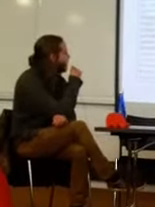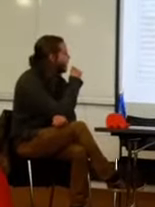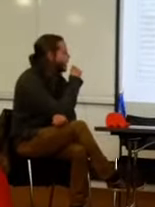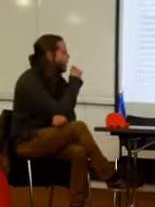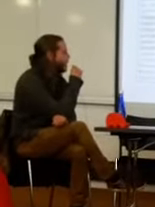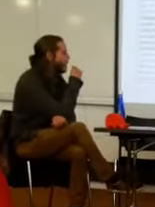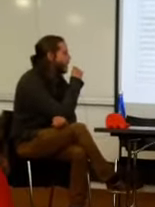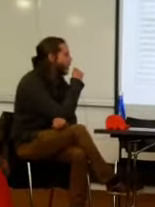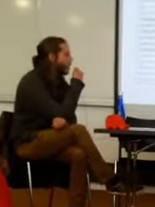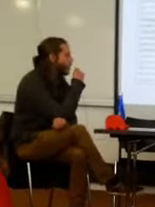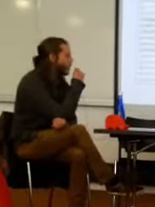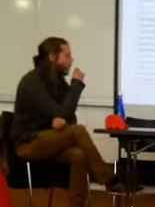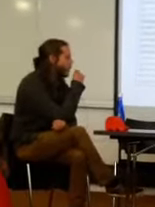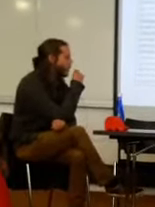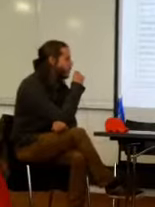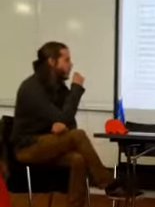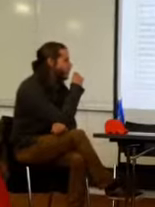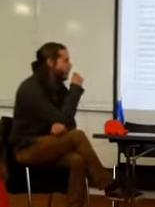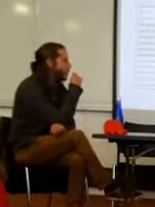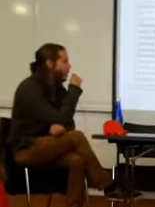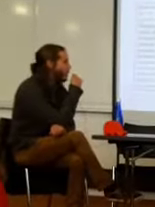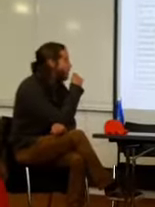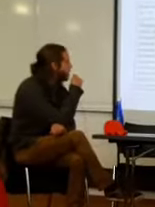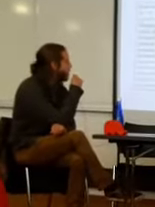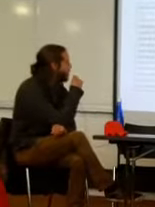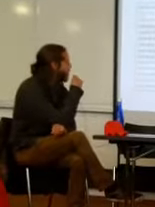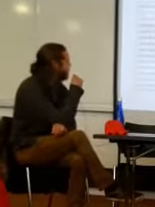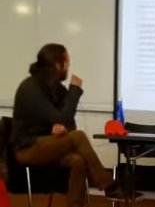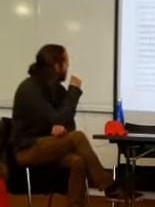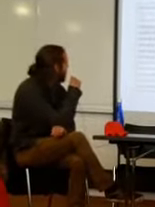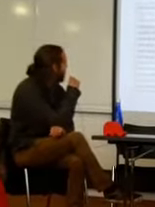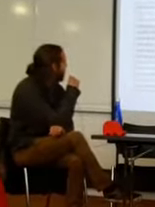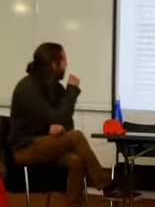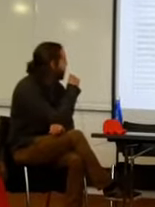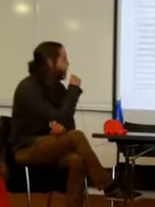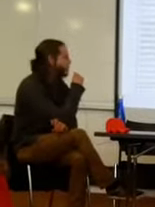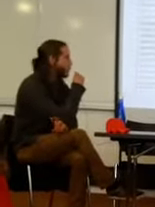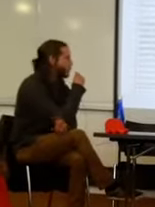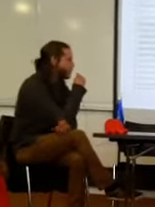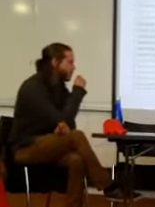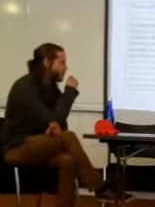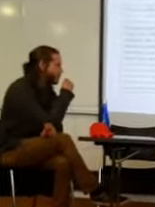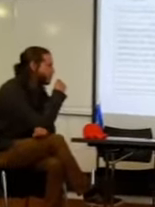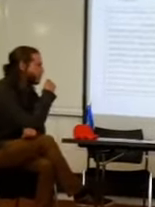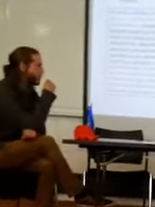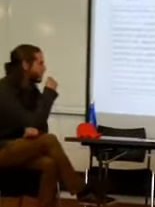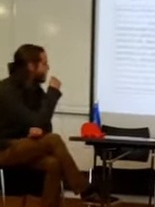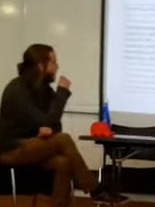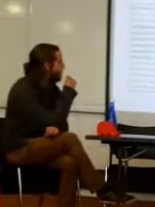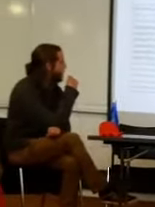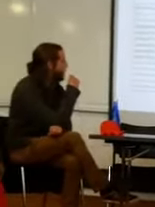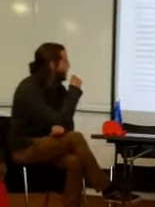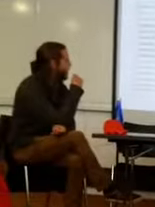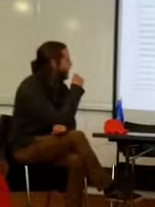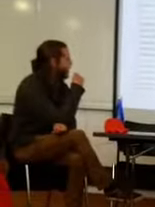Ministerio, la Corte ordenó que el Ministerio garantizara la participación de organizaciones de personas con